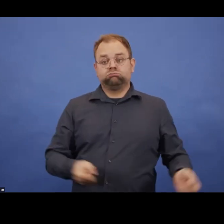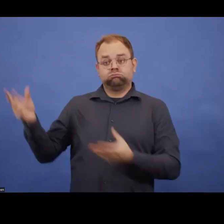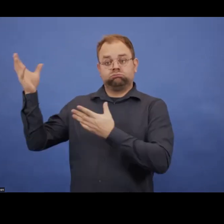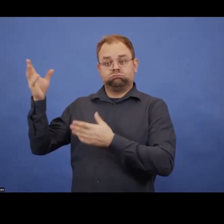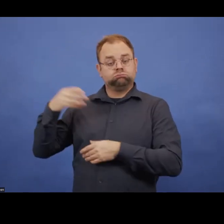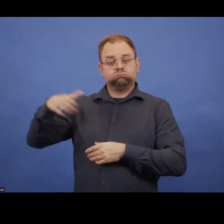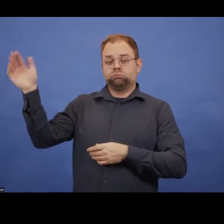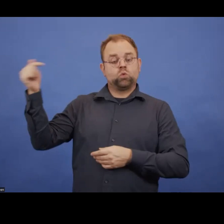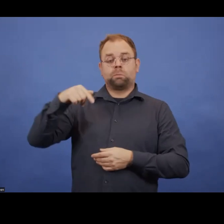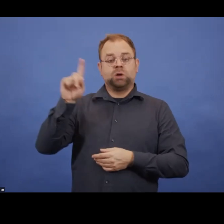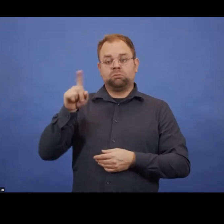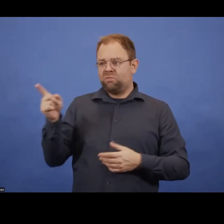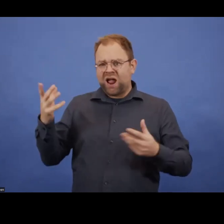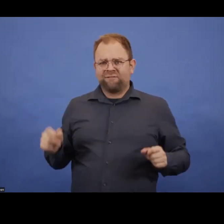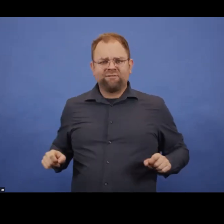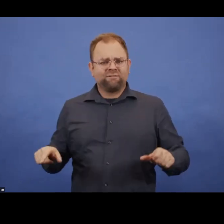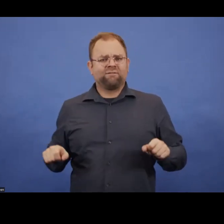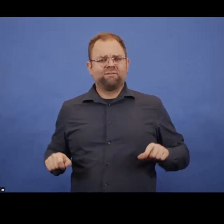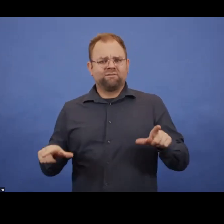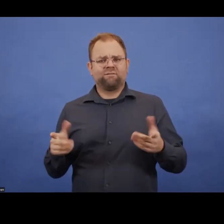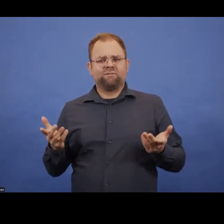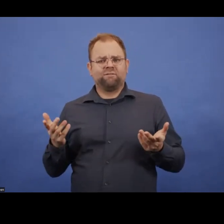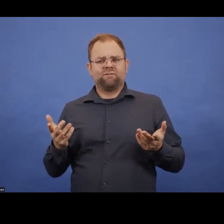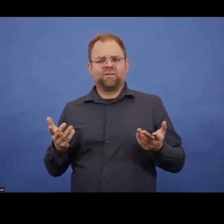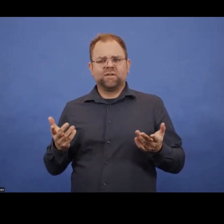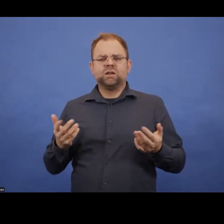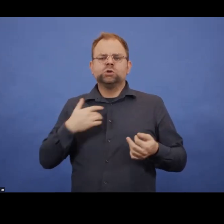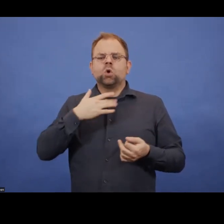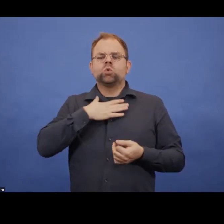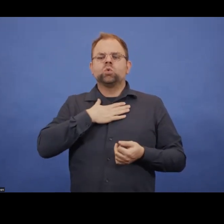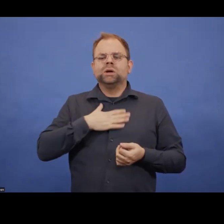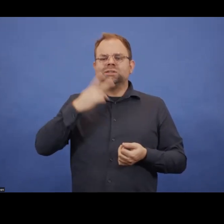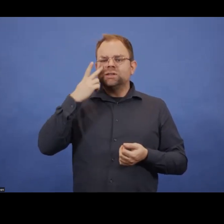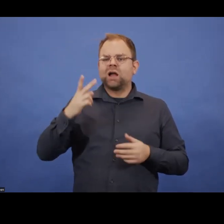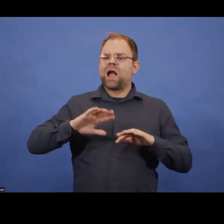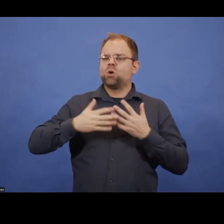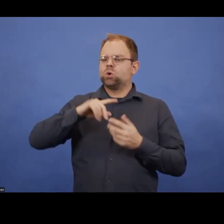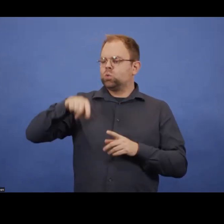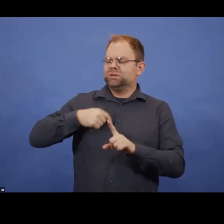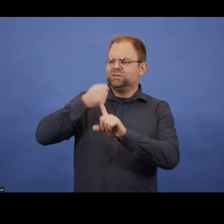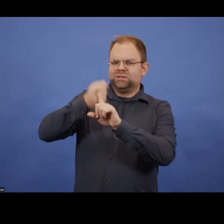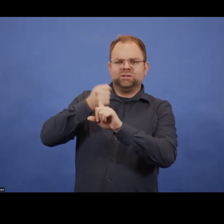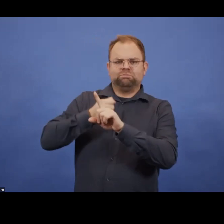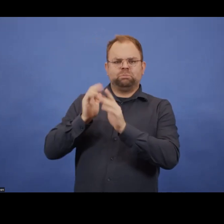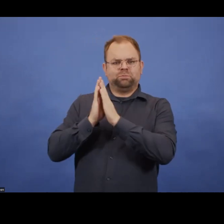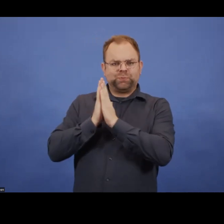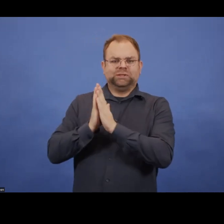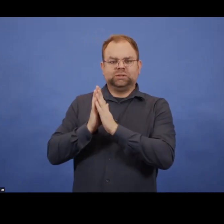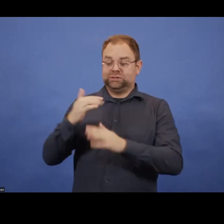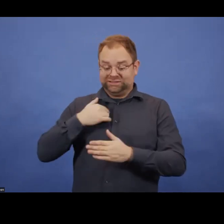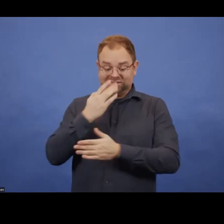Y también nosotros queríamos ver cómo trabajar en estos problemas y